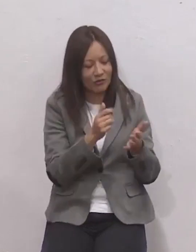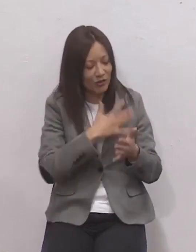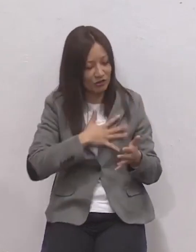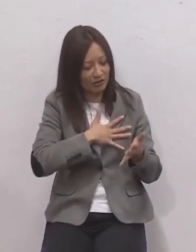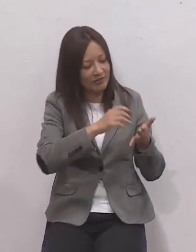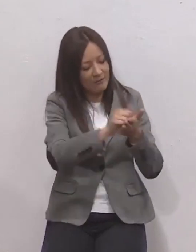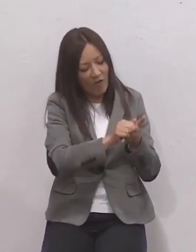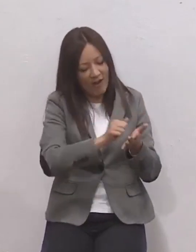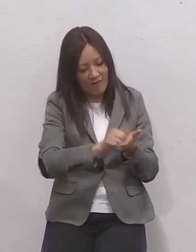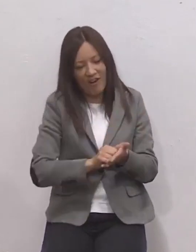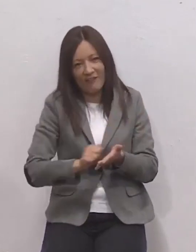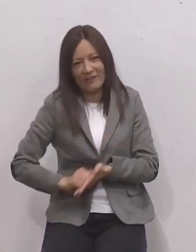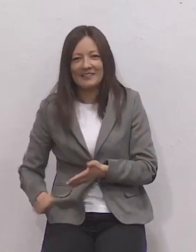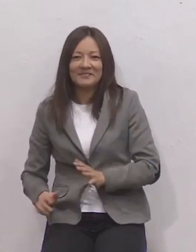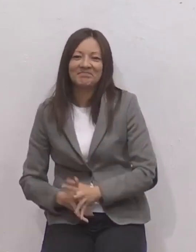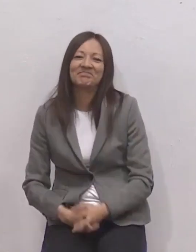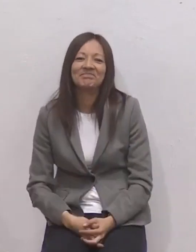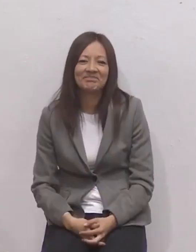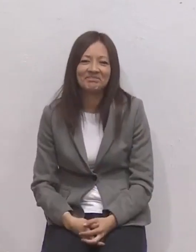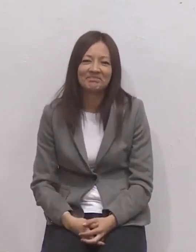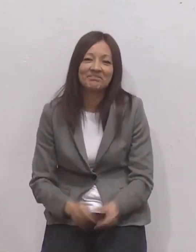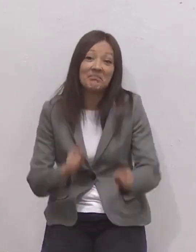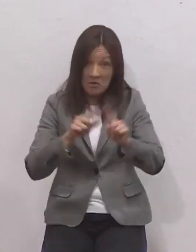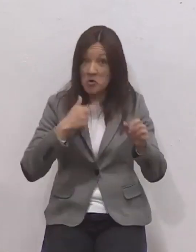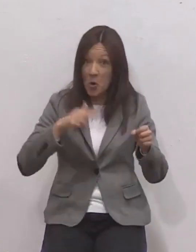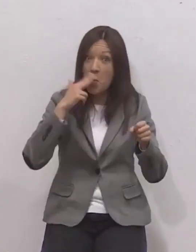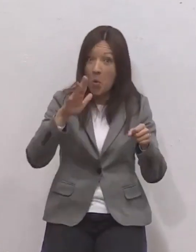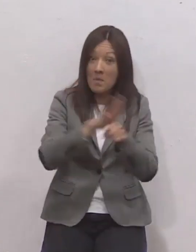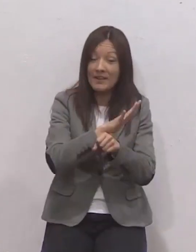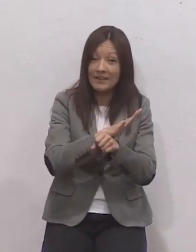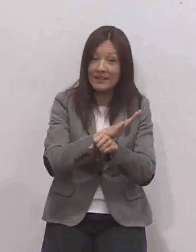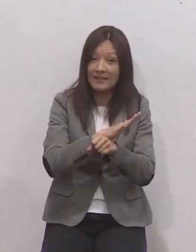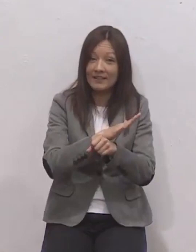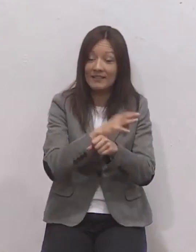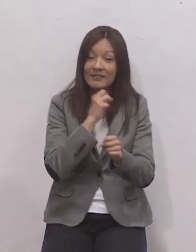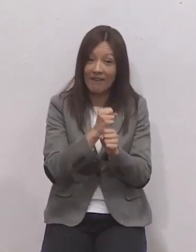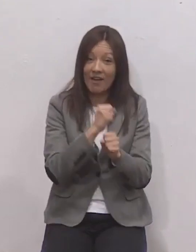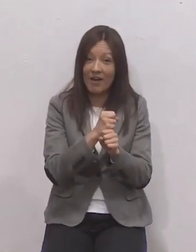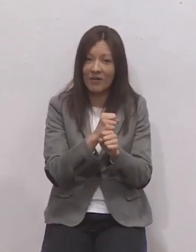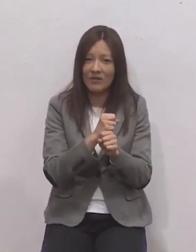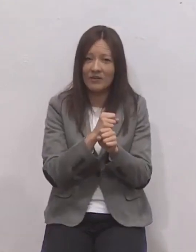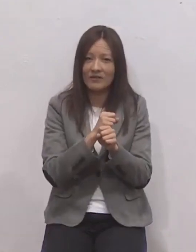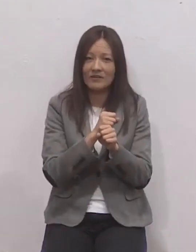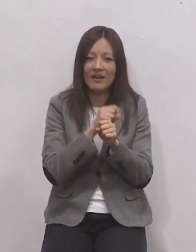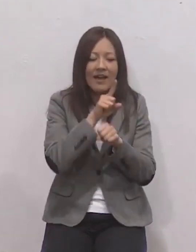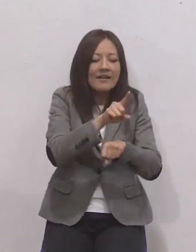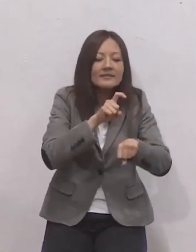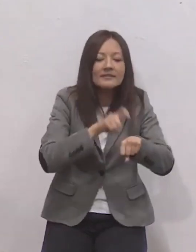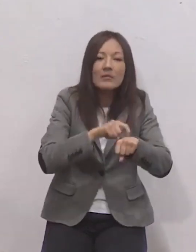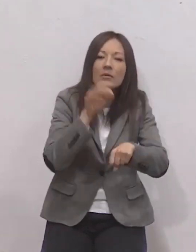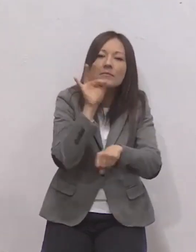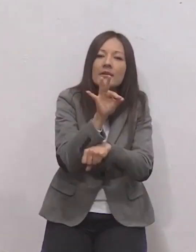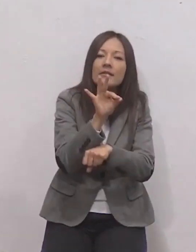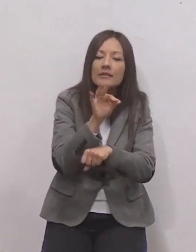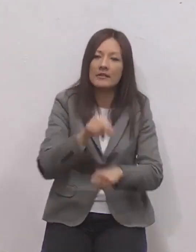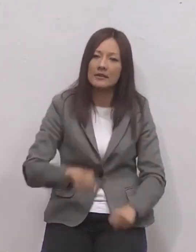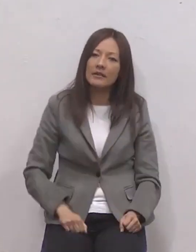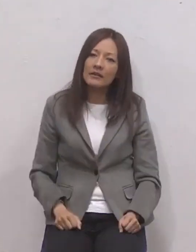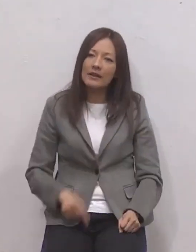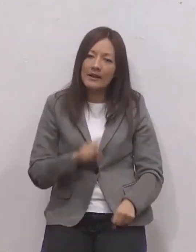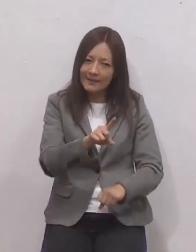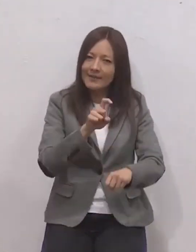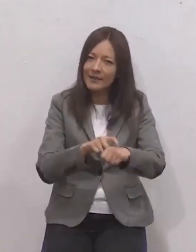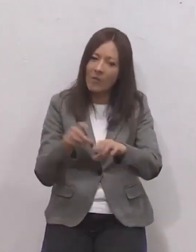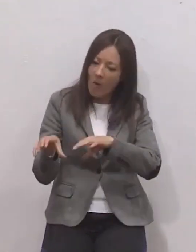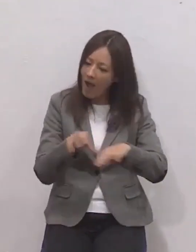borraba. Sí. Pero cumplí la labor, yo les dije, es el tiempo de predicar. Es el tiempo